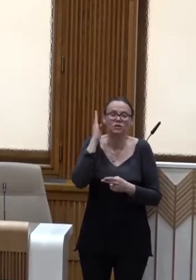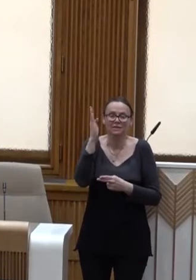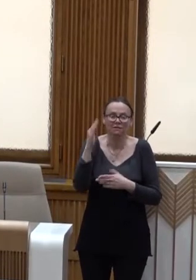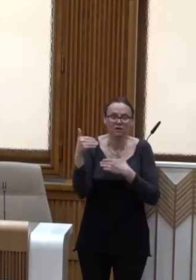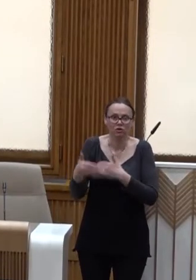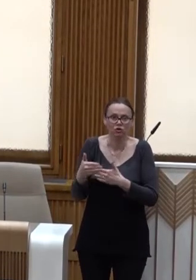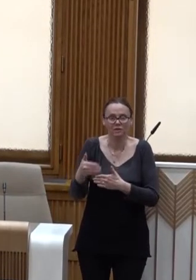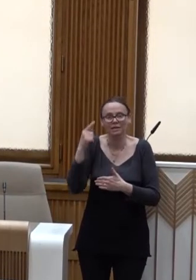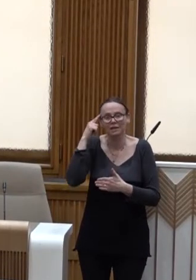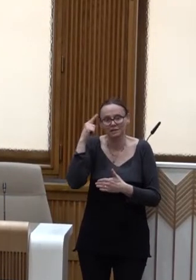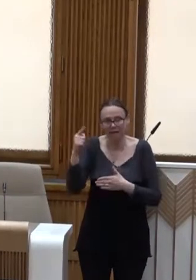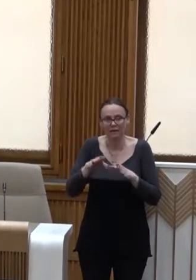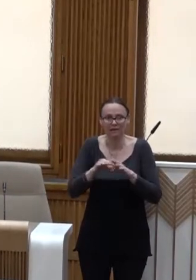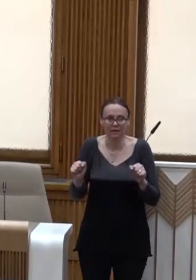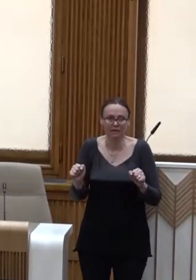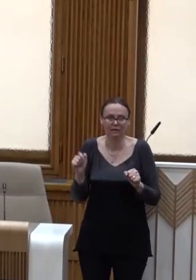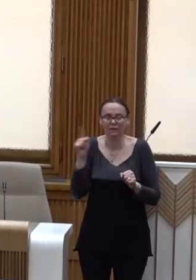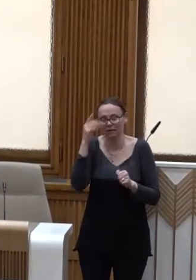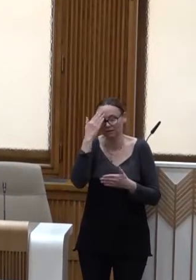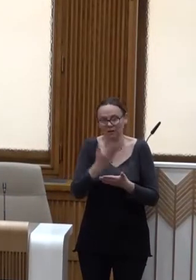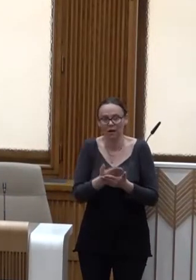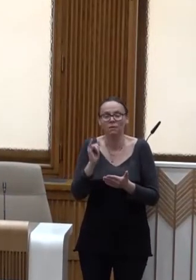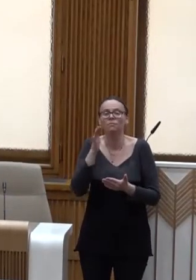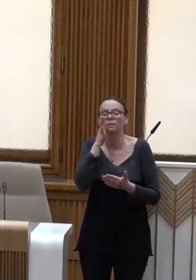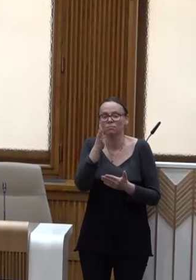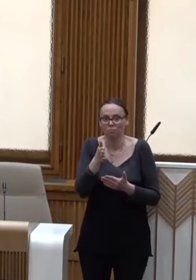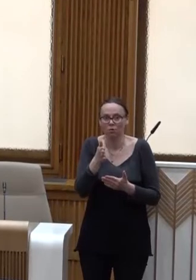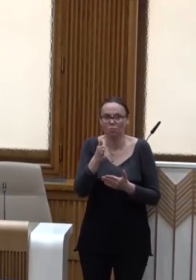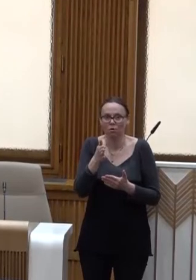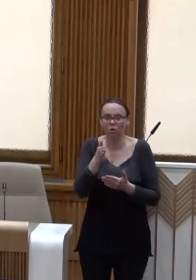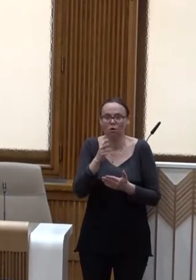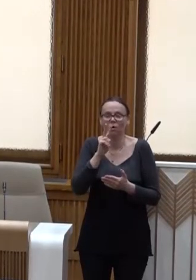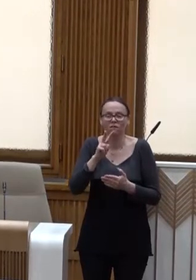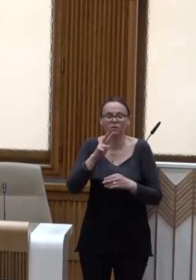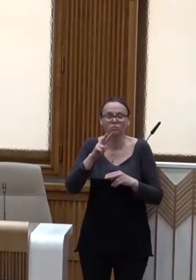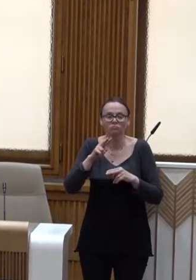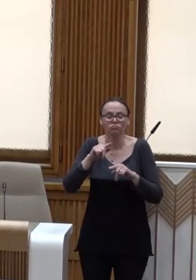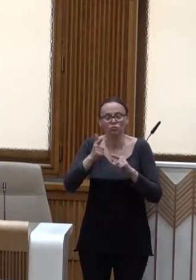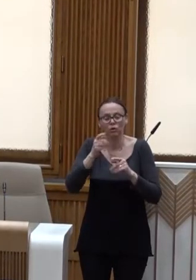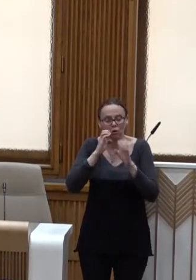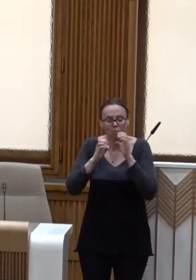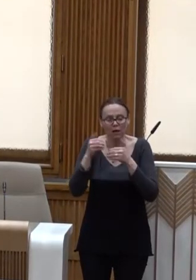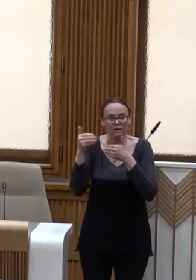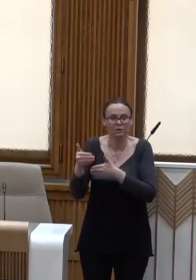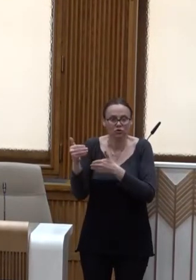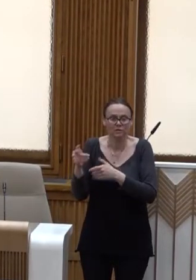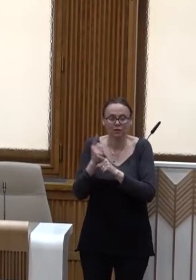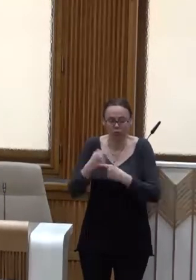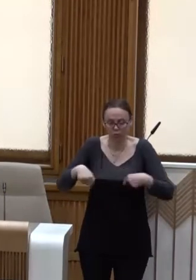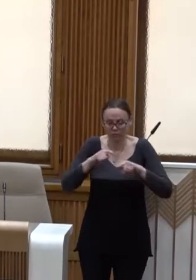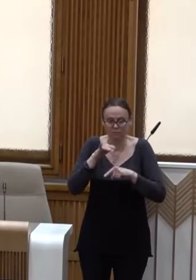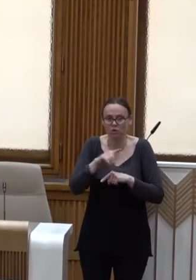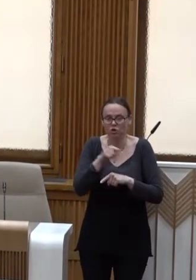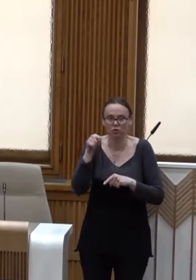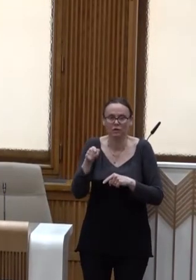sosedje znali narediti in verjamem, da bomo v stalni komunikaciji s sosedi tudi mi prišli do tega, da